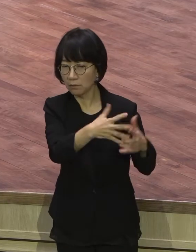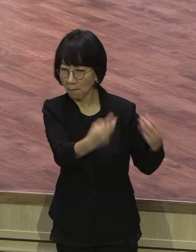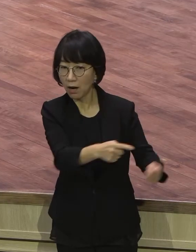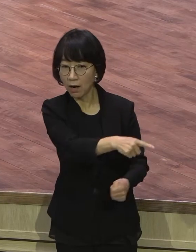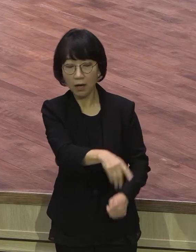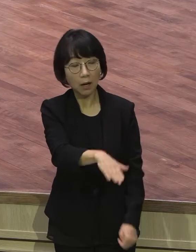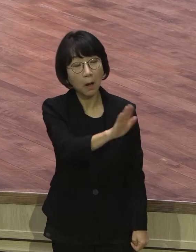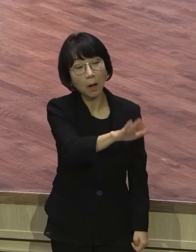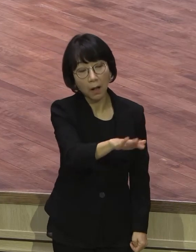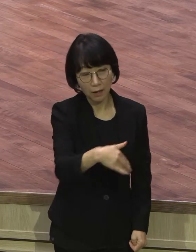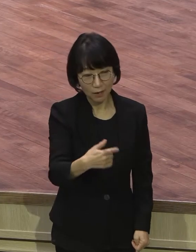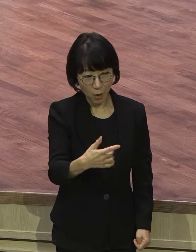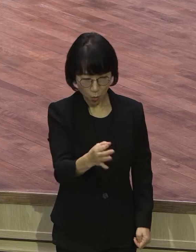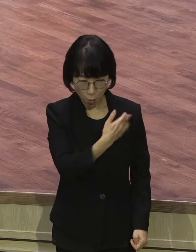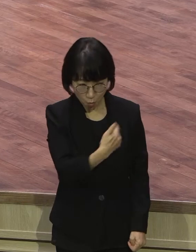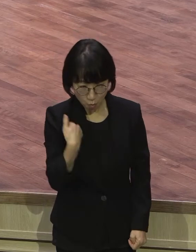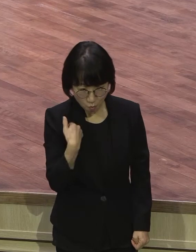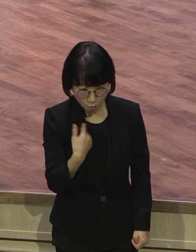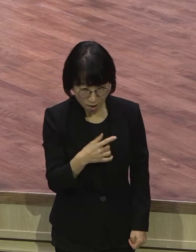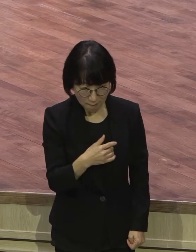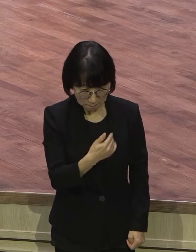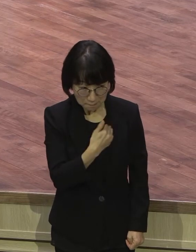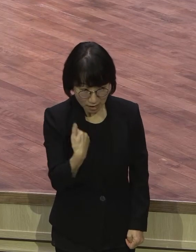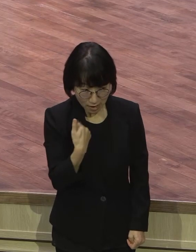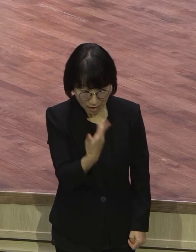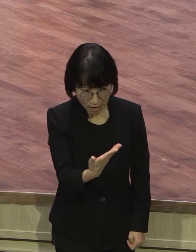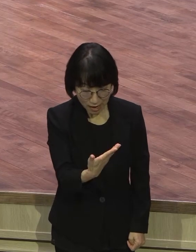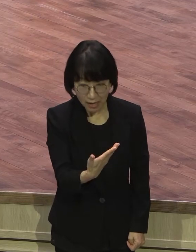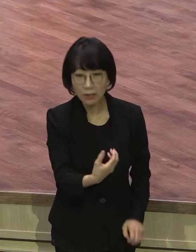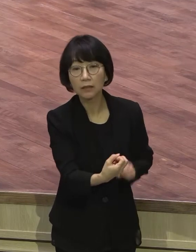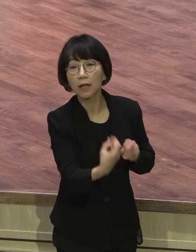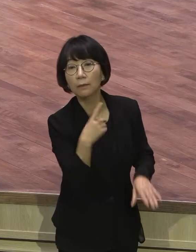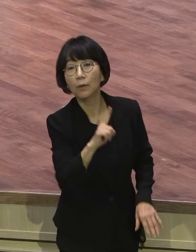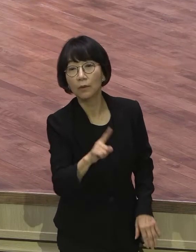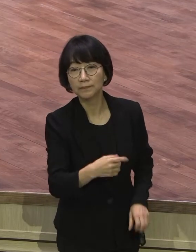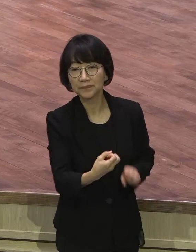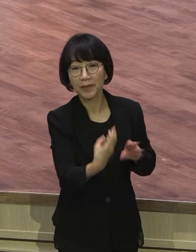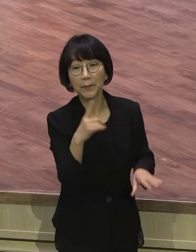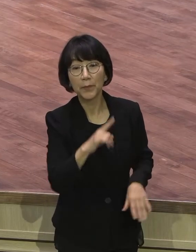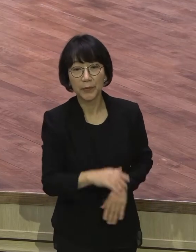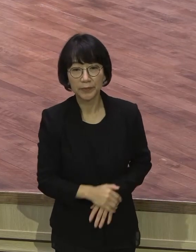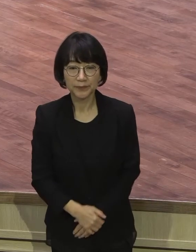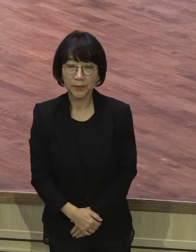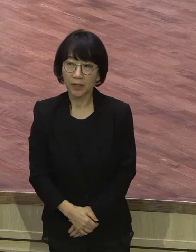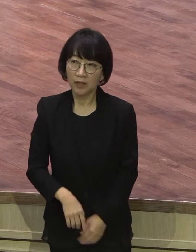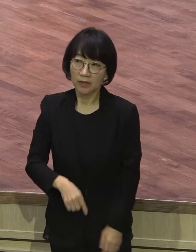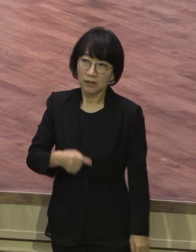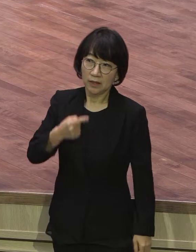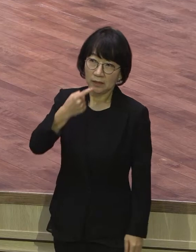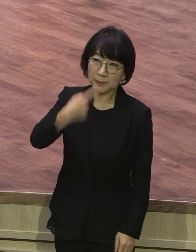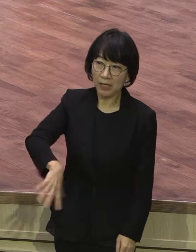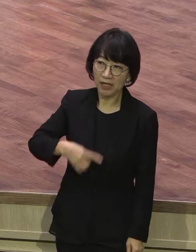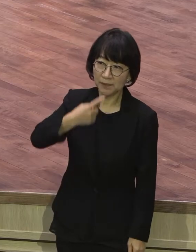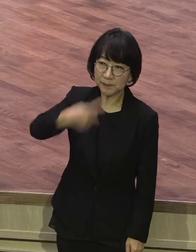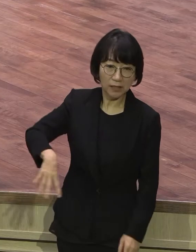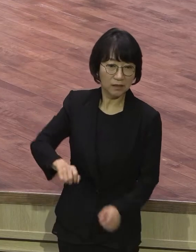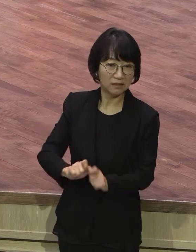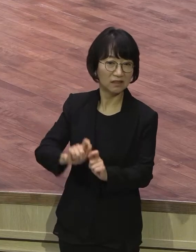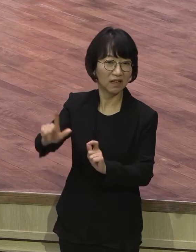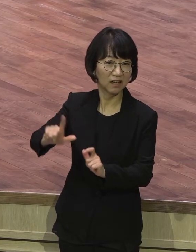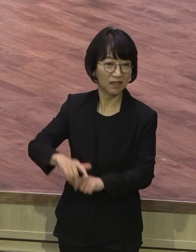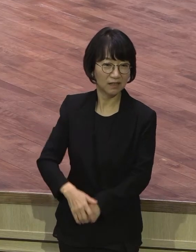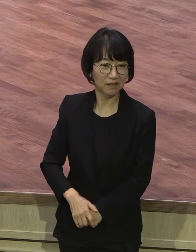보고 만족하십니까? 라고 물었을 때에 예, 나는 만족합니다 라는 사람이 많지 않을